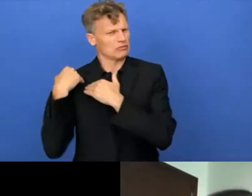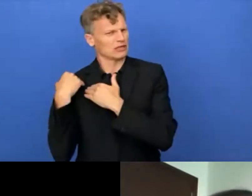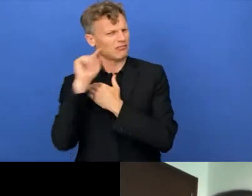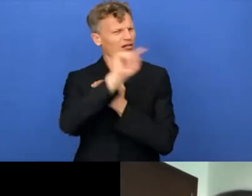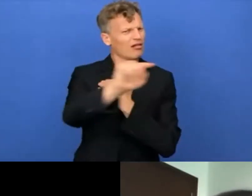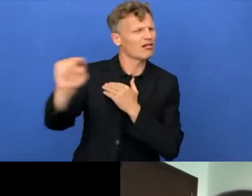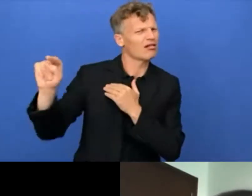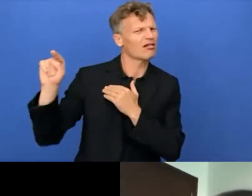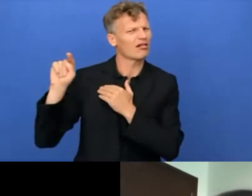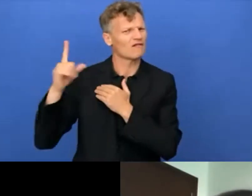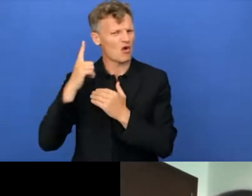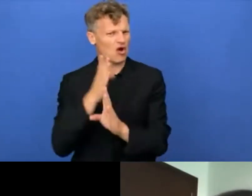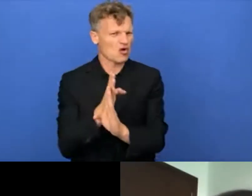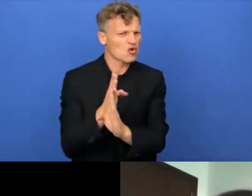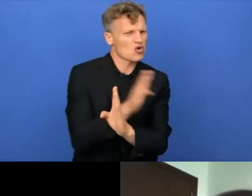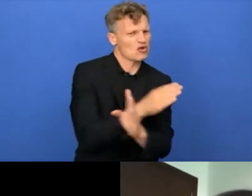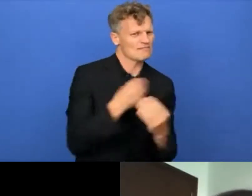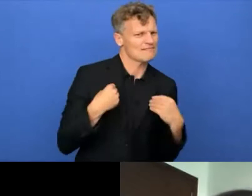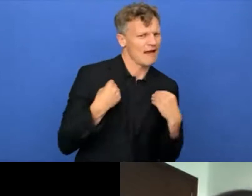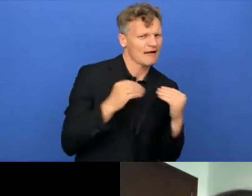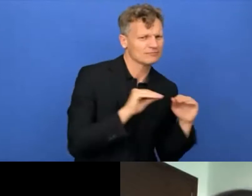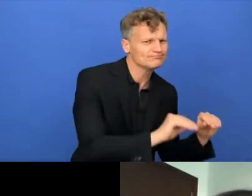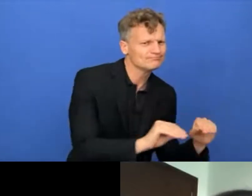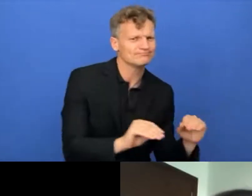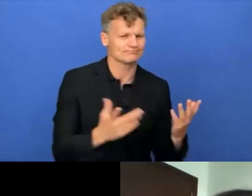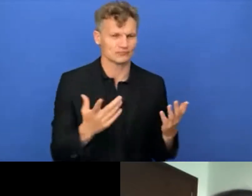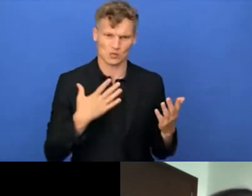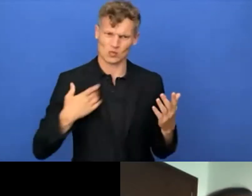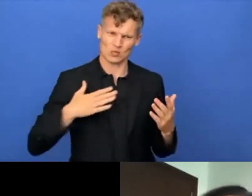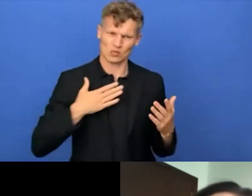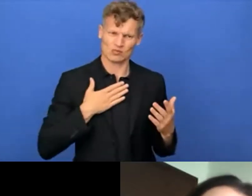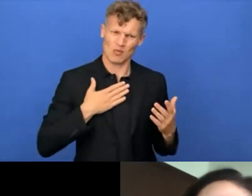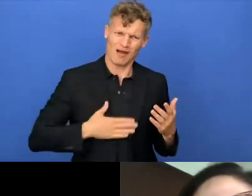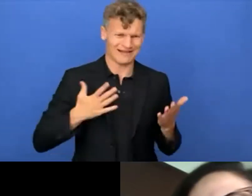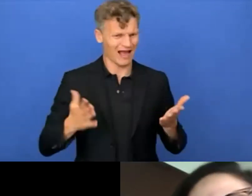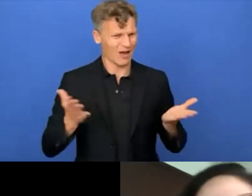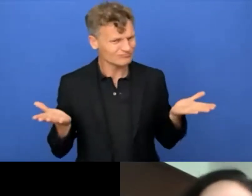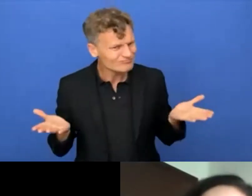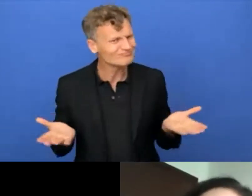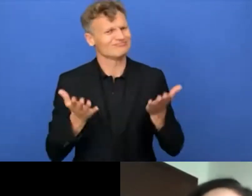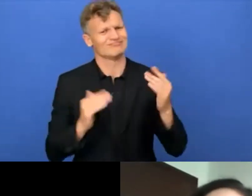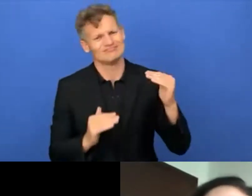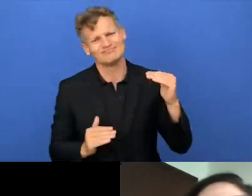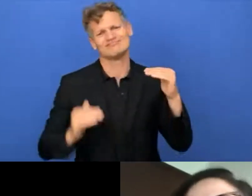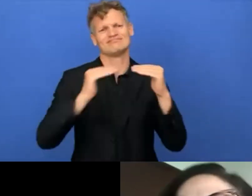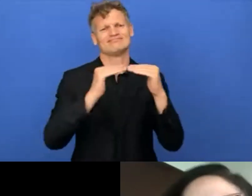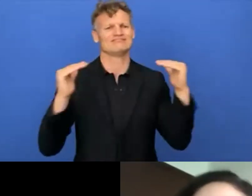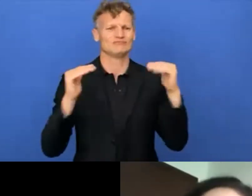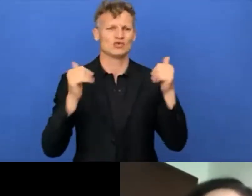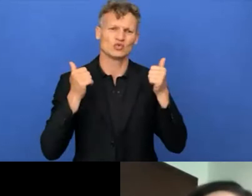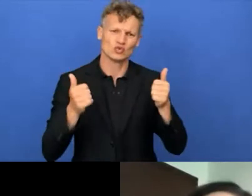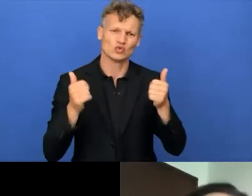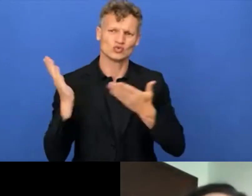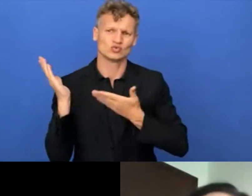petite enfance, tout particulièrement dans le contexte d'efforts à des services universels? Merci,